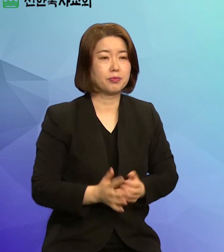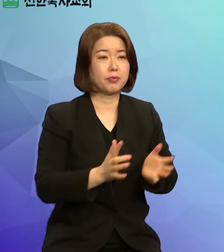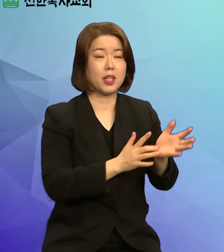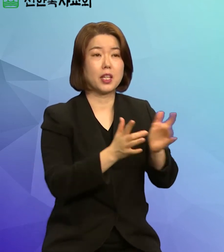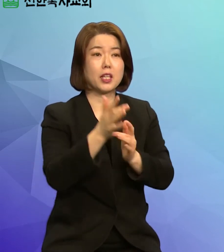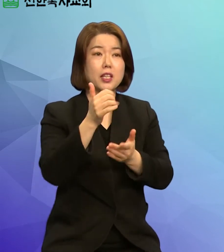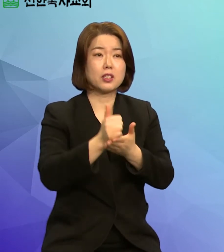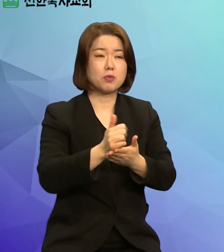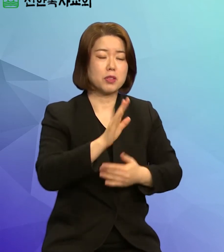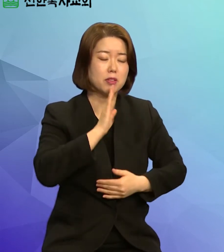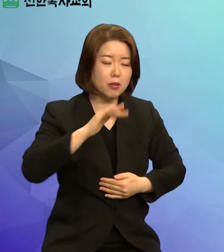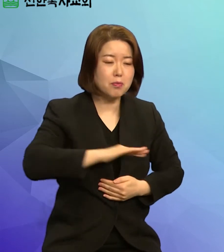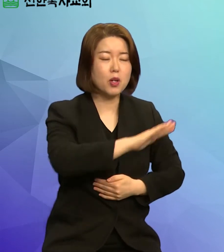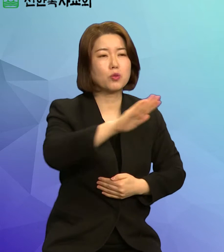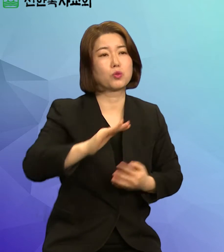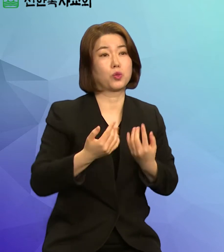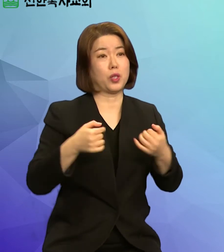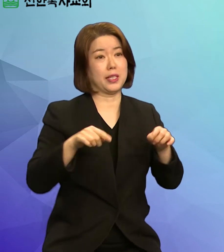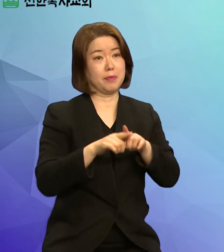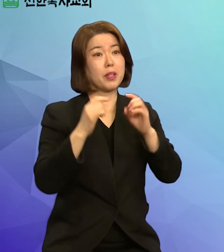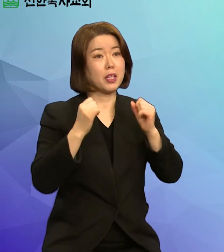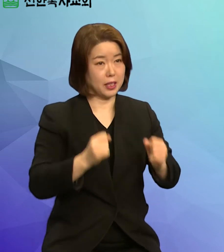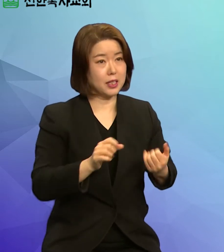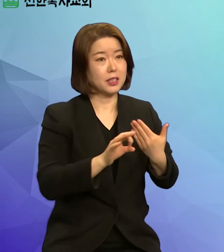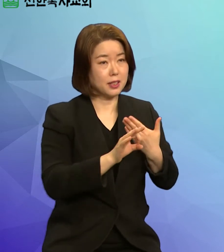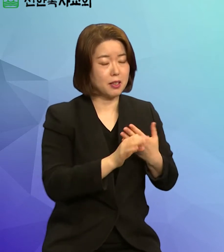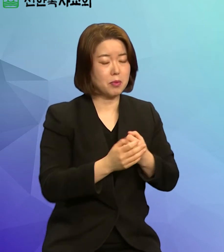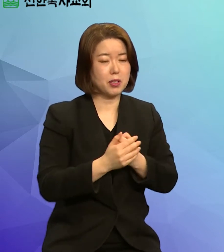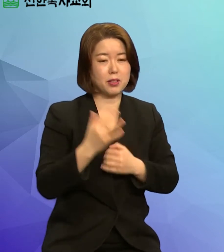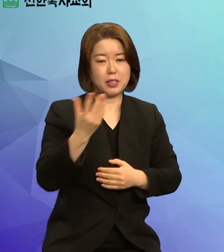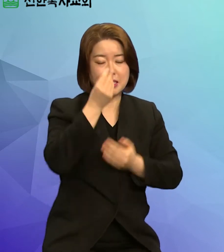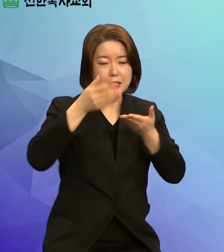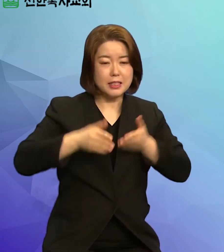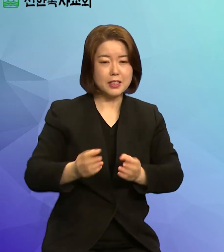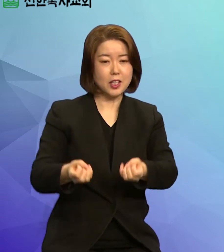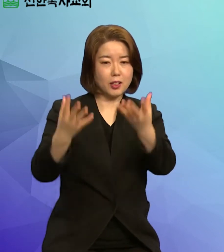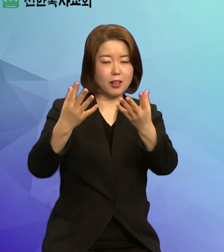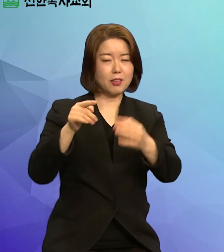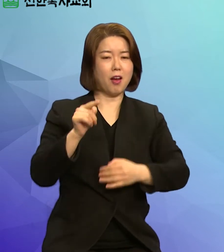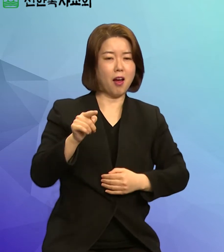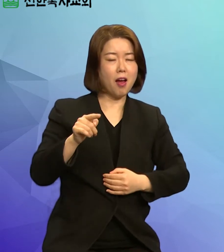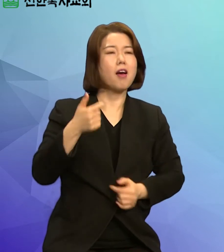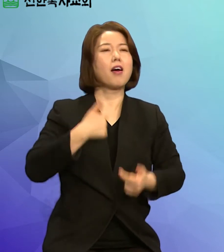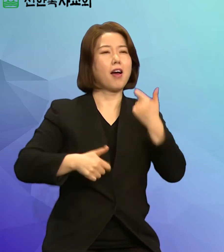예수님이 정말 우리와 함께 계시다면 성탄절은 정말 기쁨 그 자체이죠.